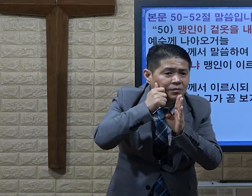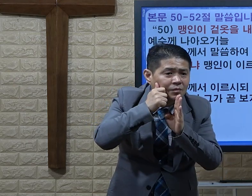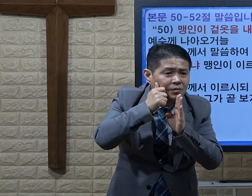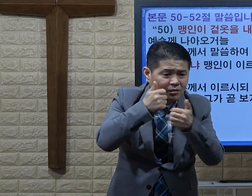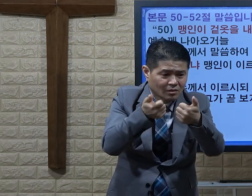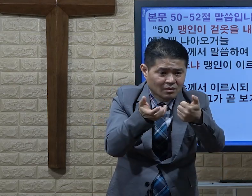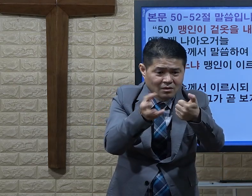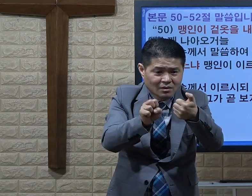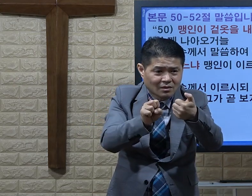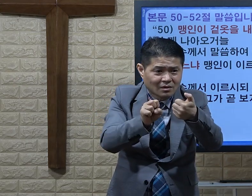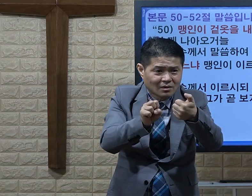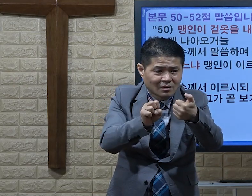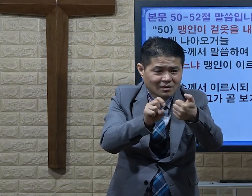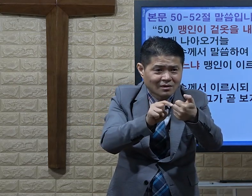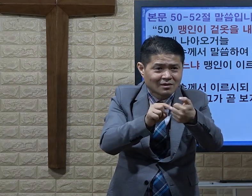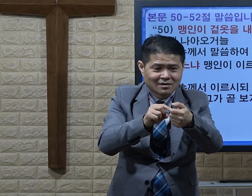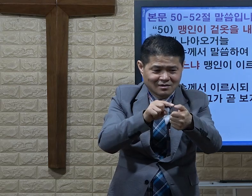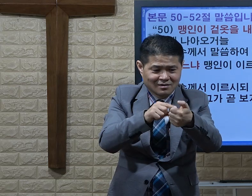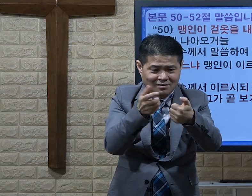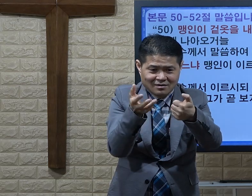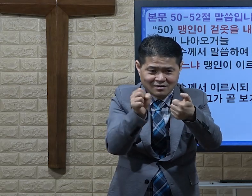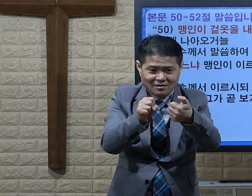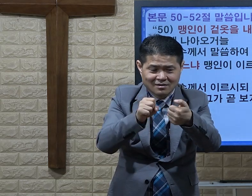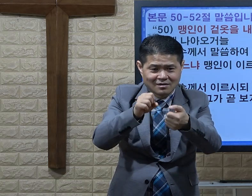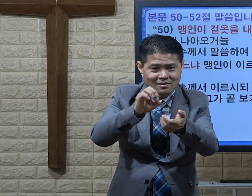돈은 평생에 있을 수 없습니다.